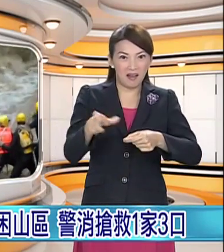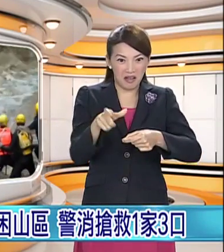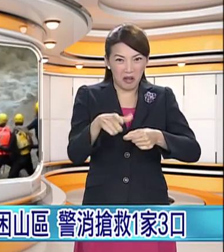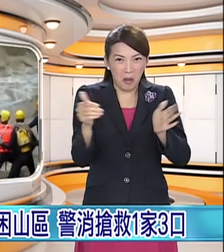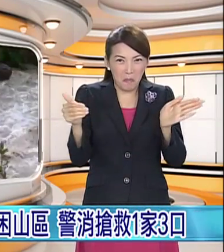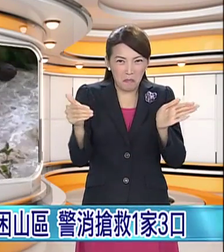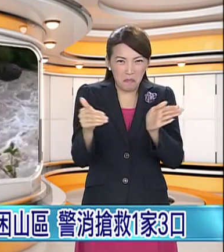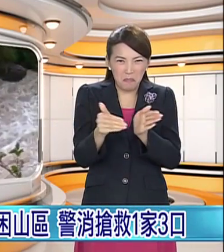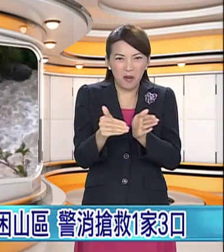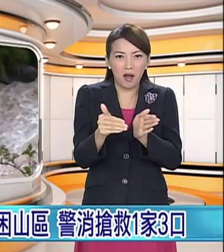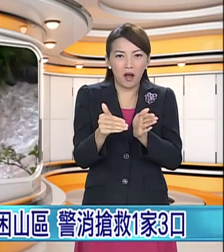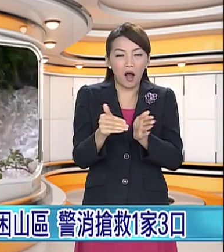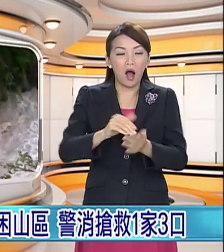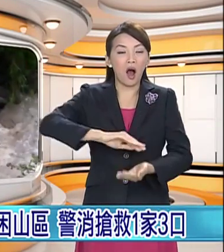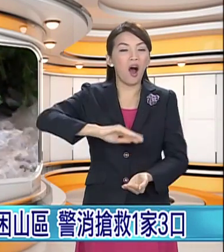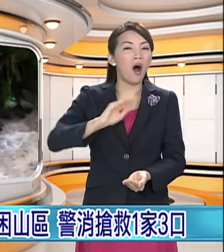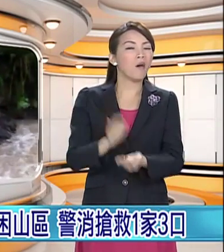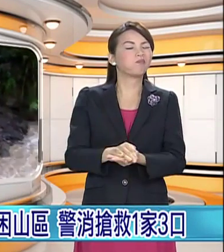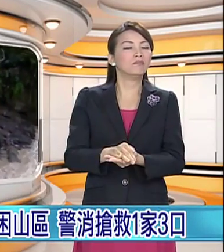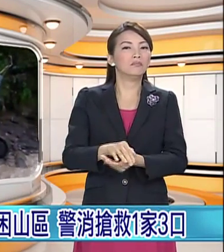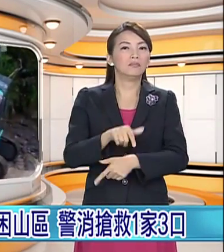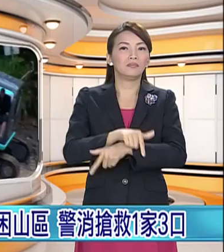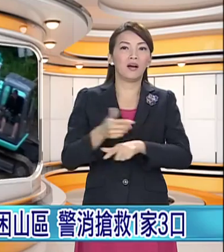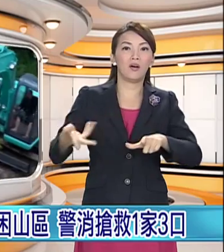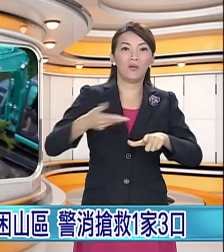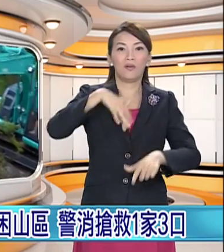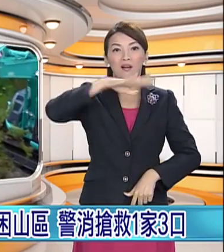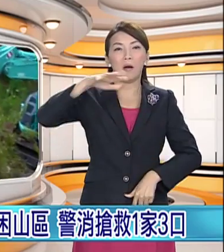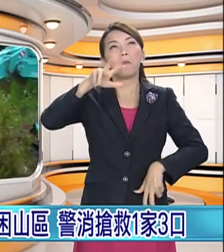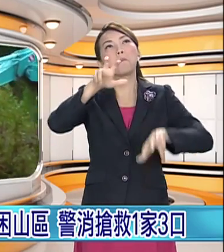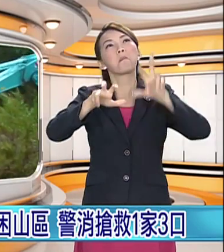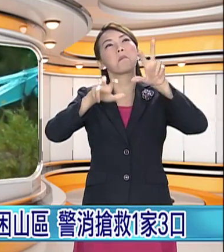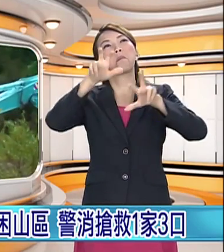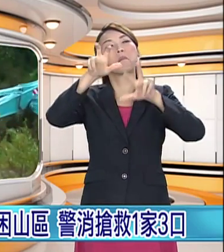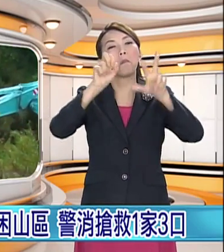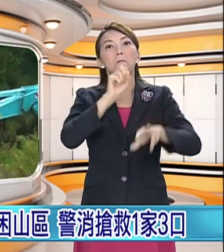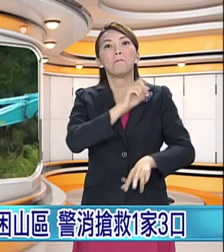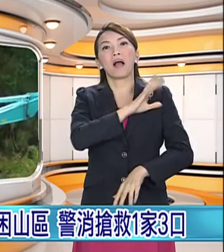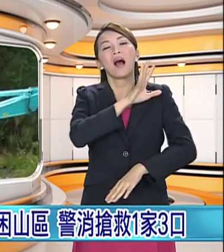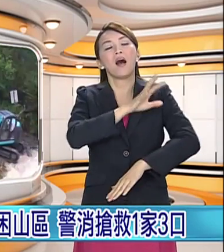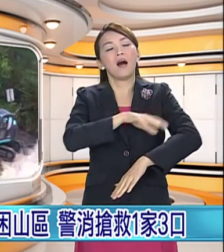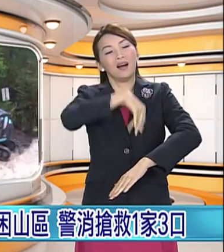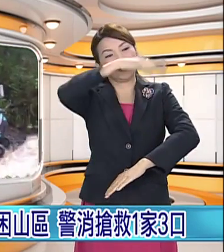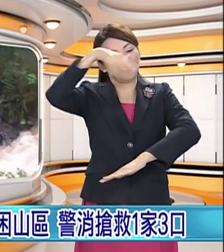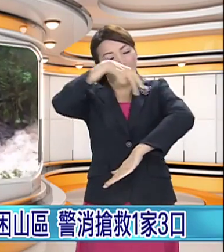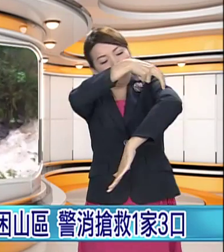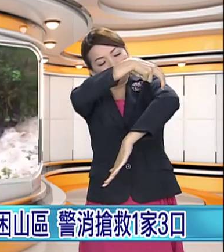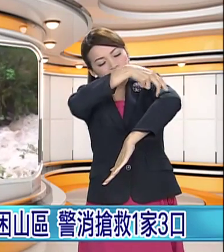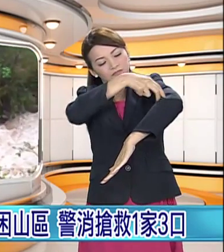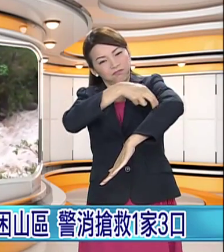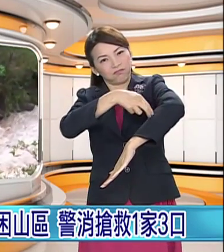是滞留在南湖大山，等到下山的时候碰上了溪水暴涨受